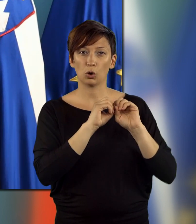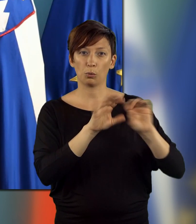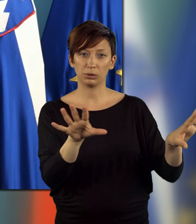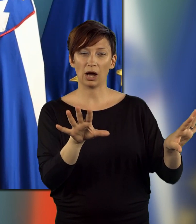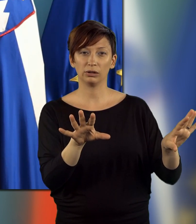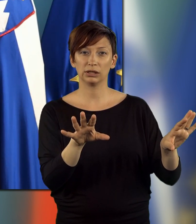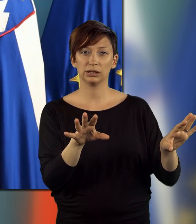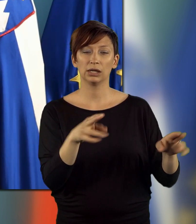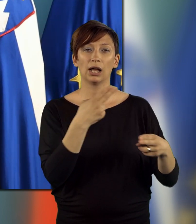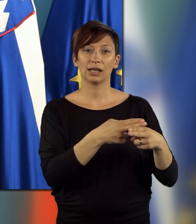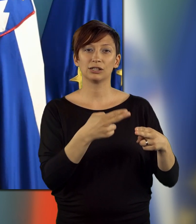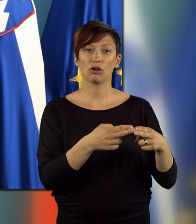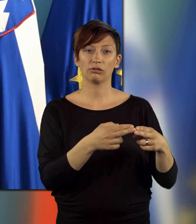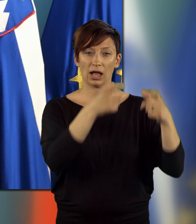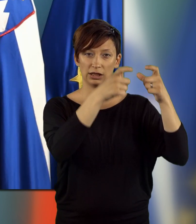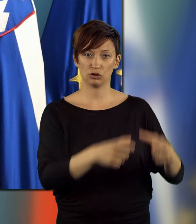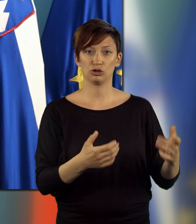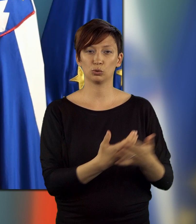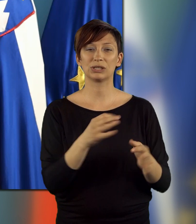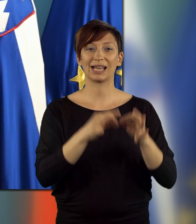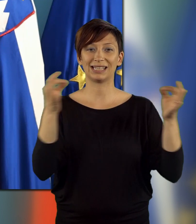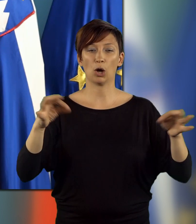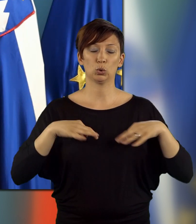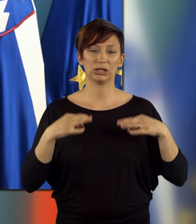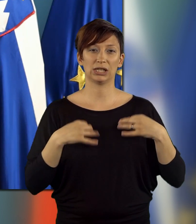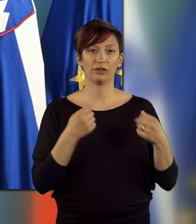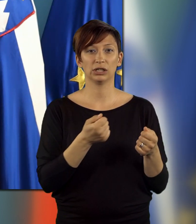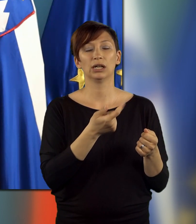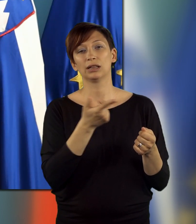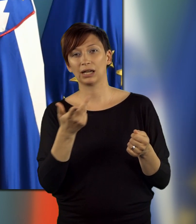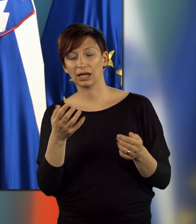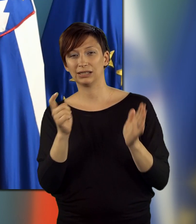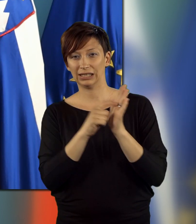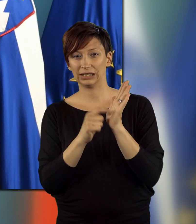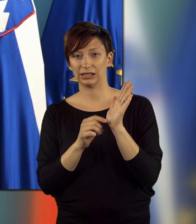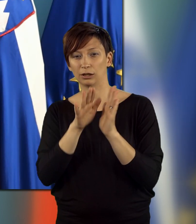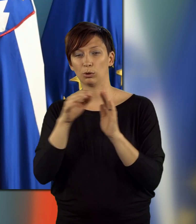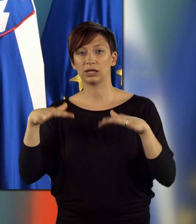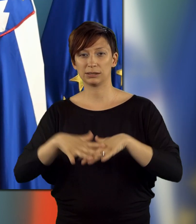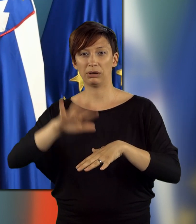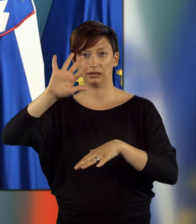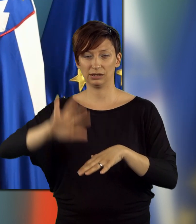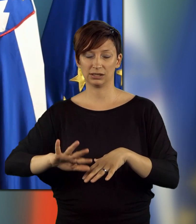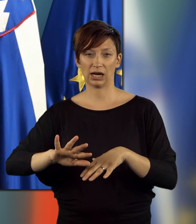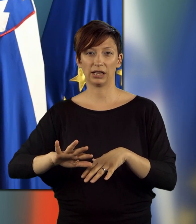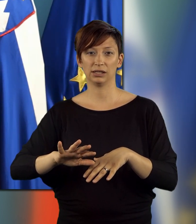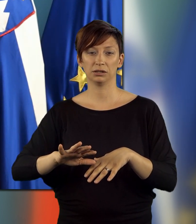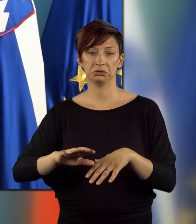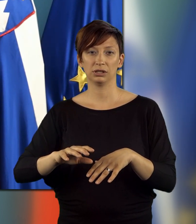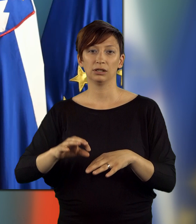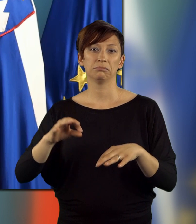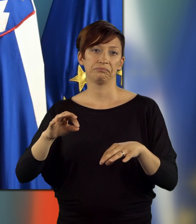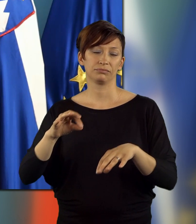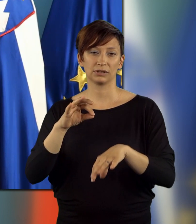spremljani strani Nacionalnega inštituta za javno zdravje, nekateri na spletnih straneh